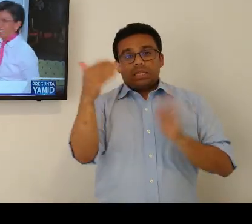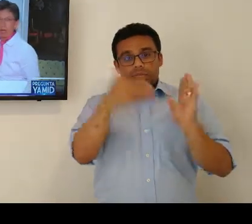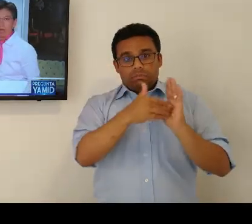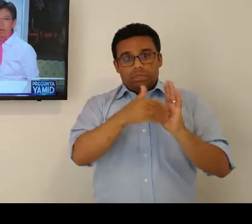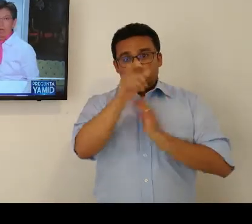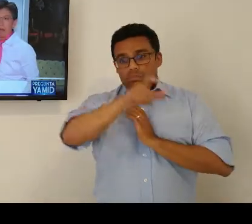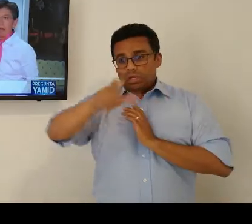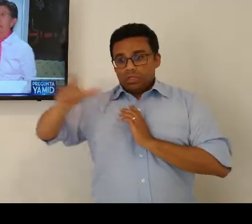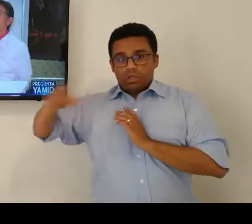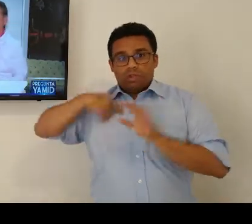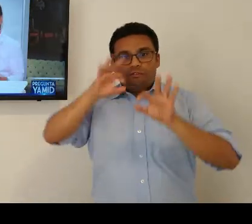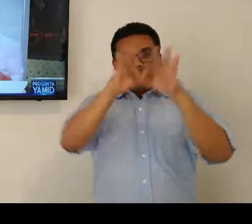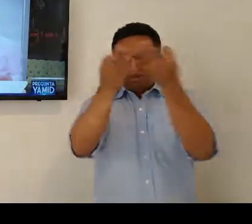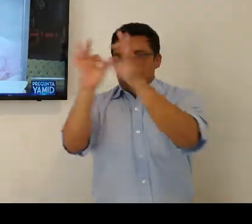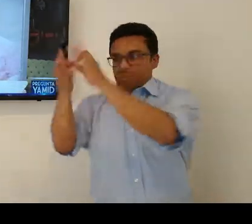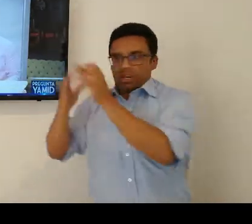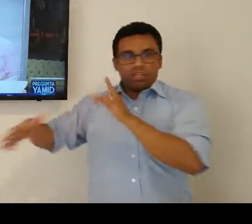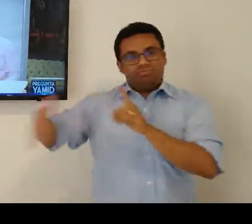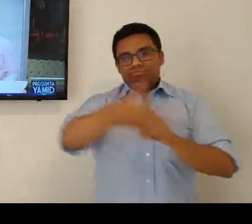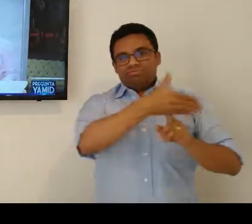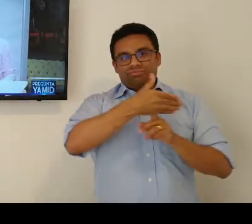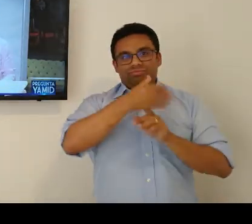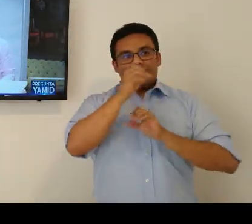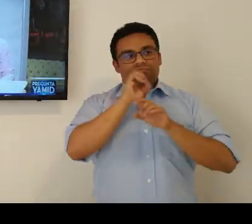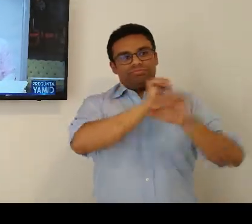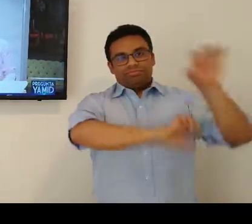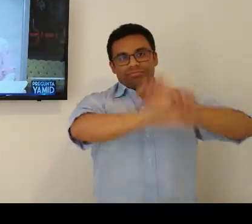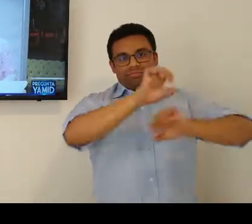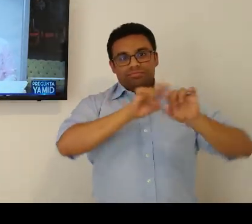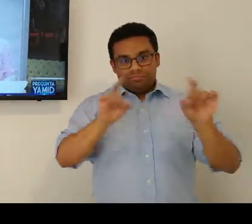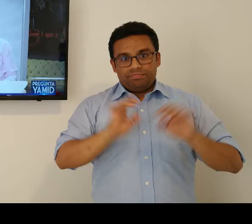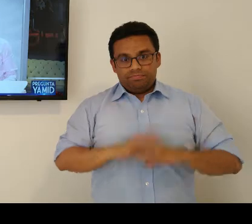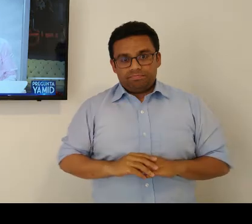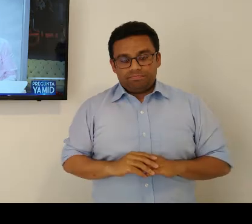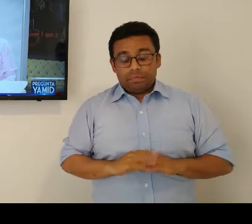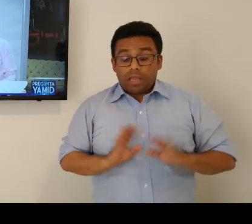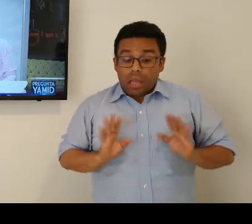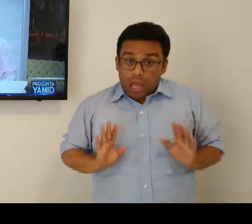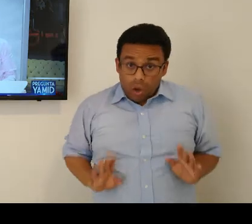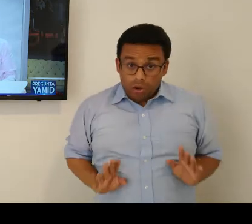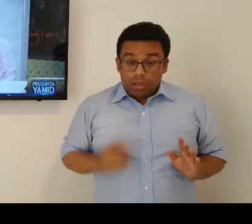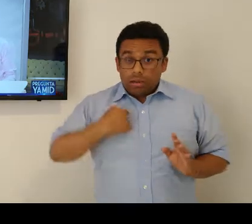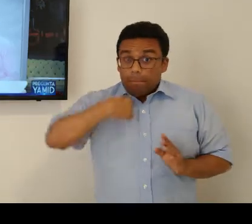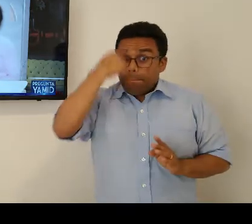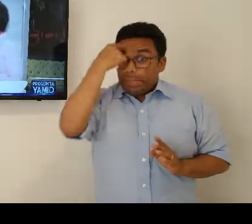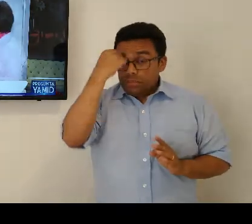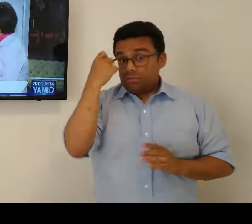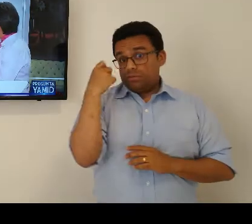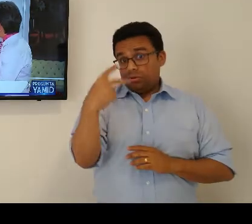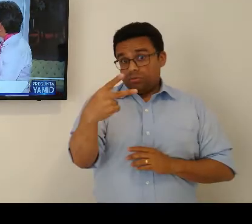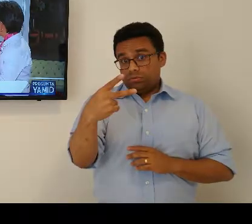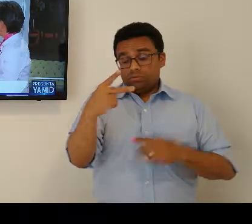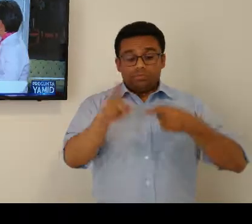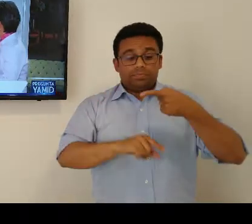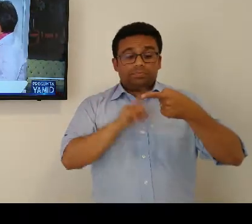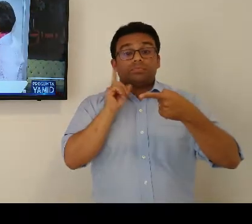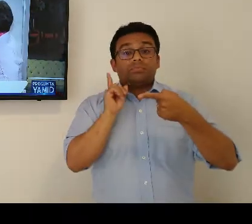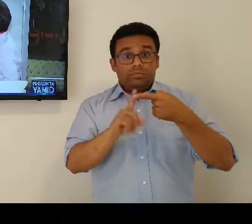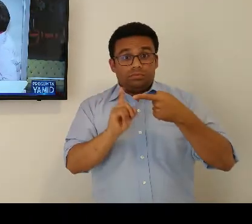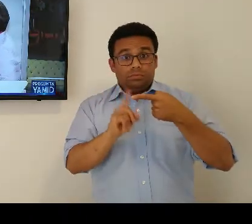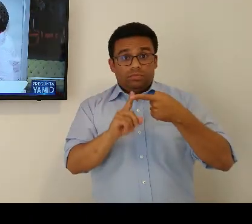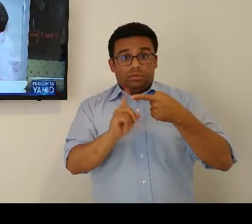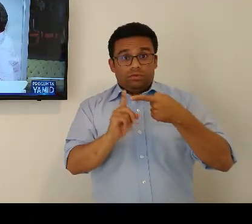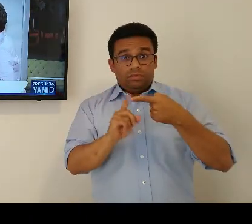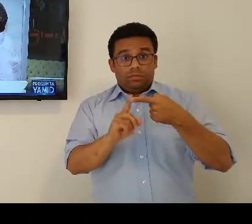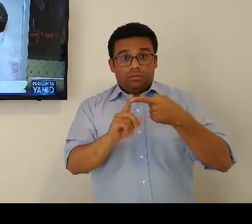hemos hecho hasta ahora. Pero lo que sigue, en mi opinión, son 2 cosas que ya Bogotá está preparando. La quinta cosa que